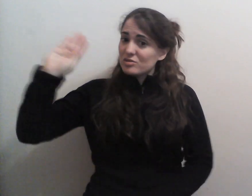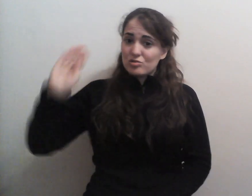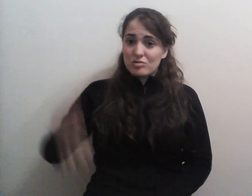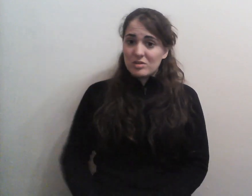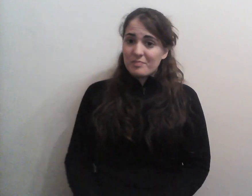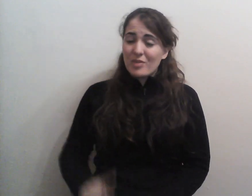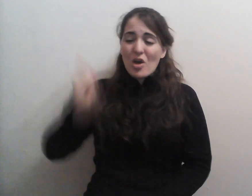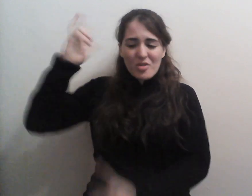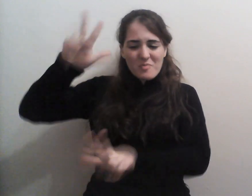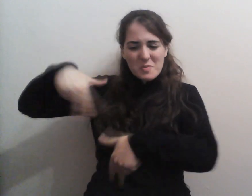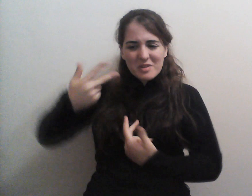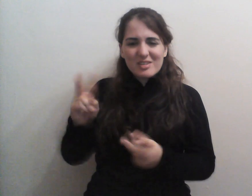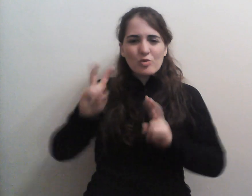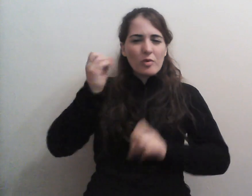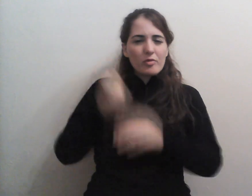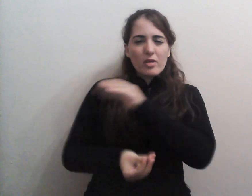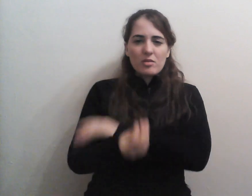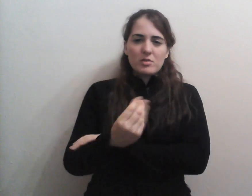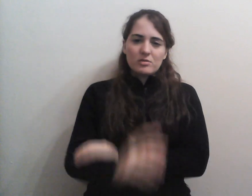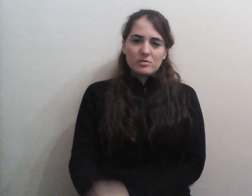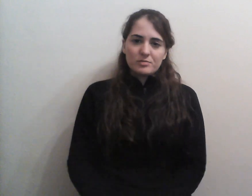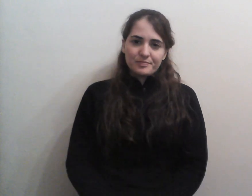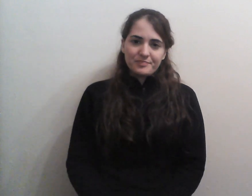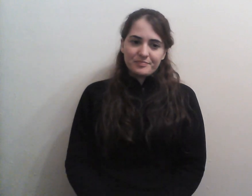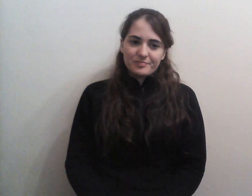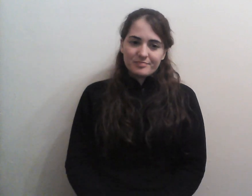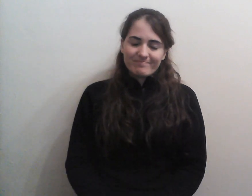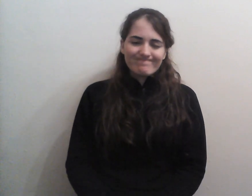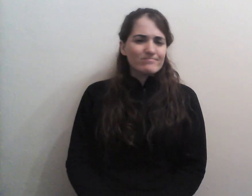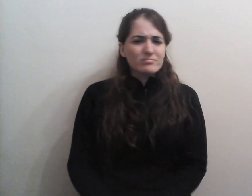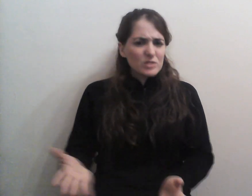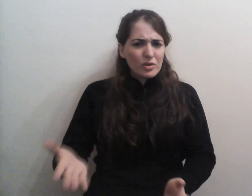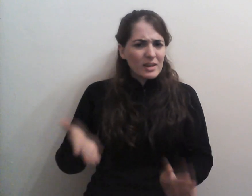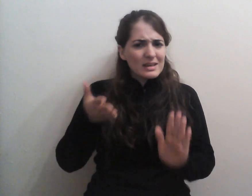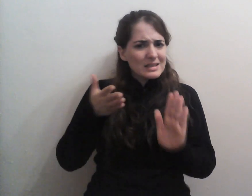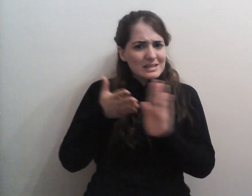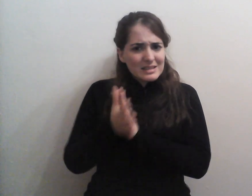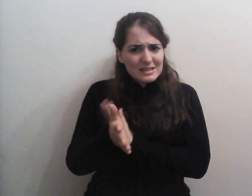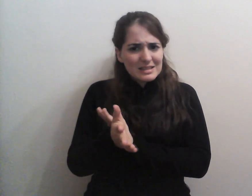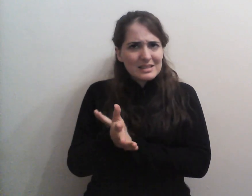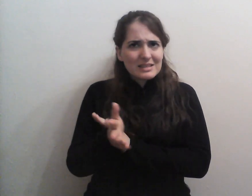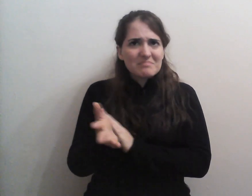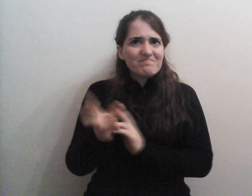de nuevo. Y ahora tenemos que definir esto. ¿Qué significa nacer de nuevo? ¿Qué es